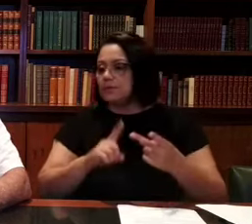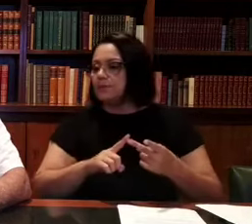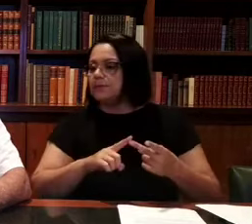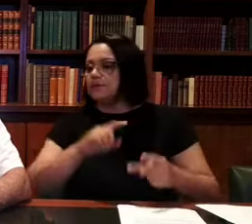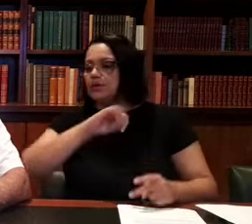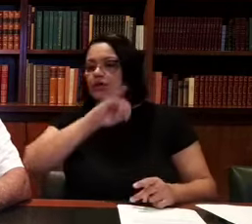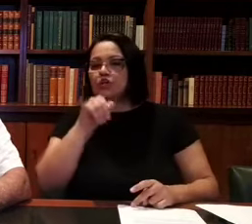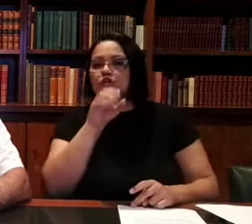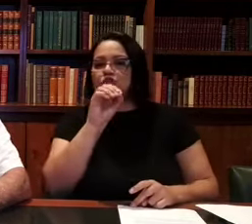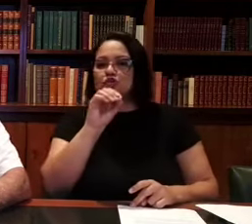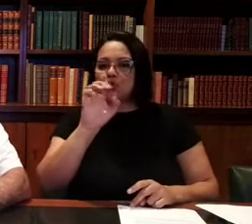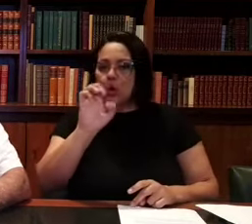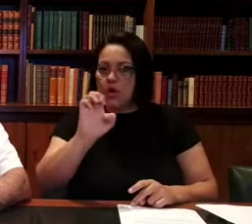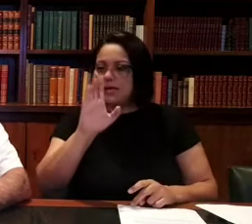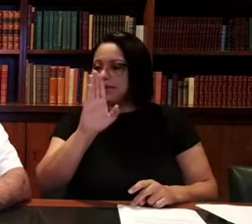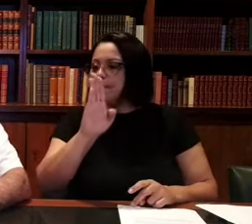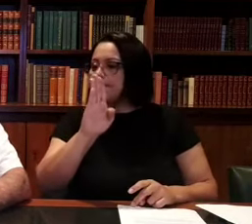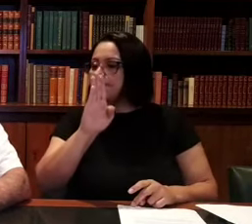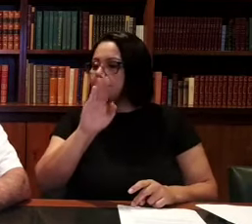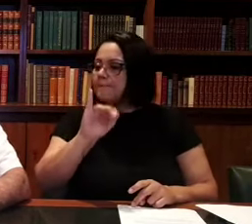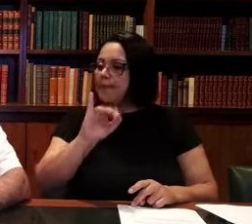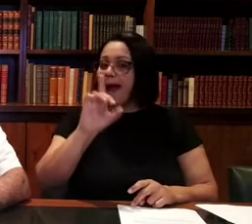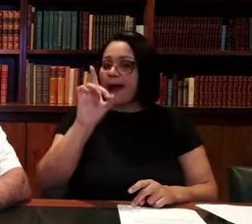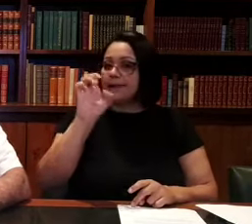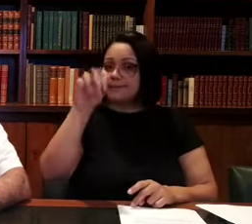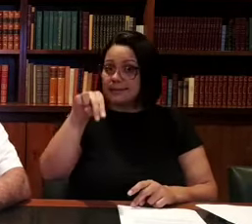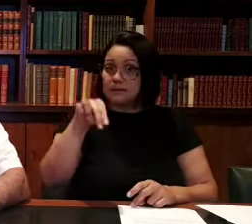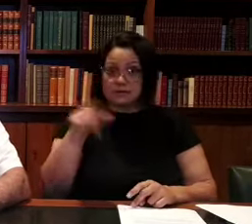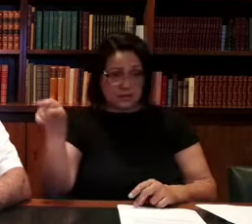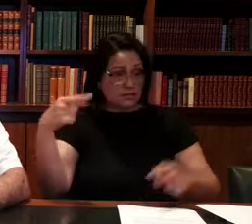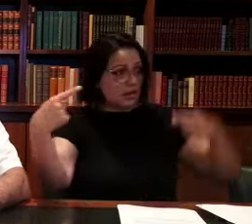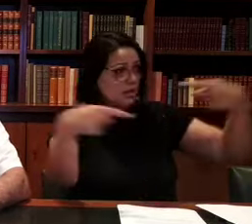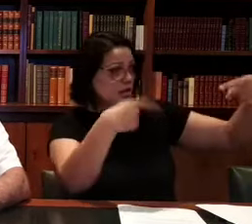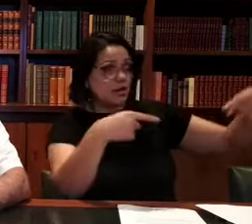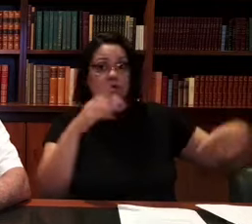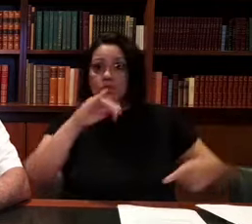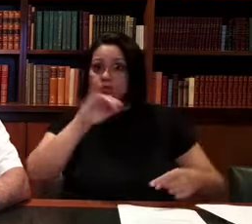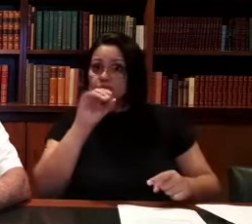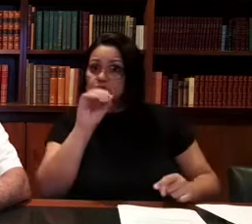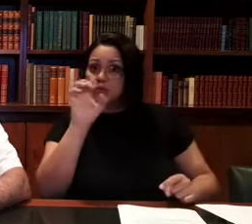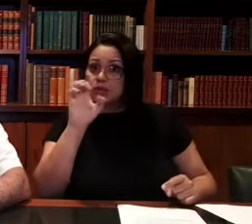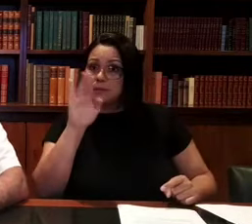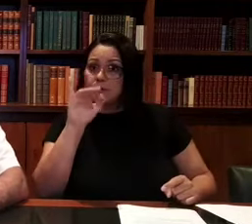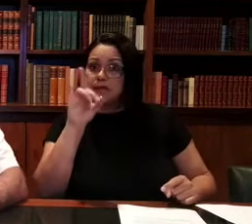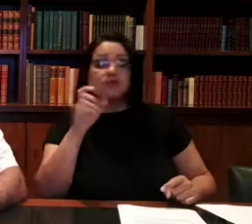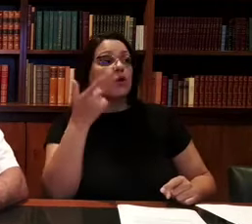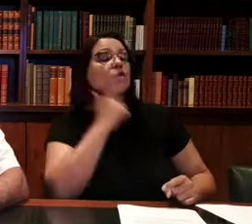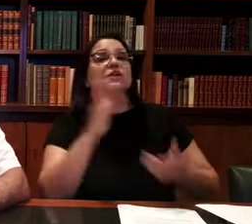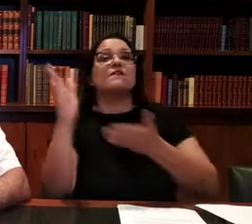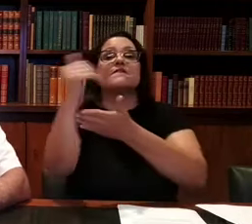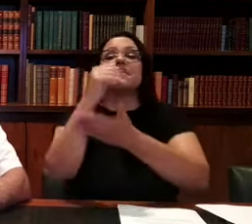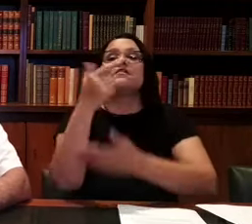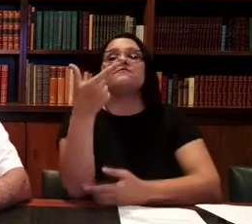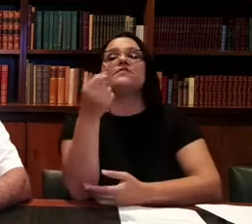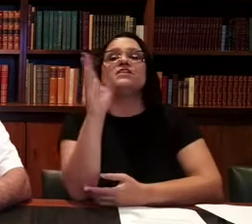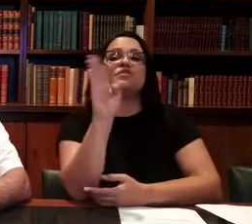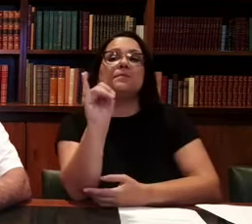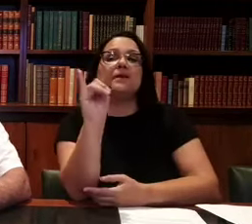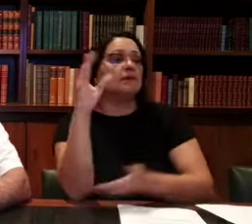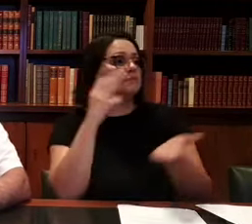biden no momento o baile falou que ia conseguir milhões de dólares